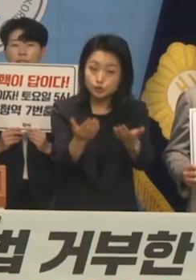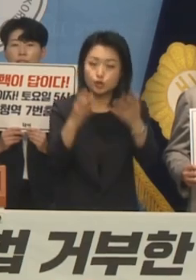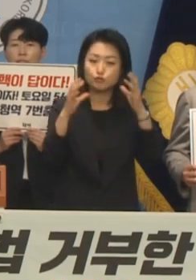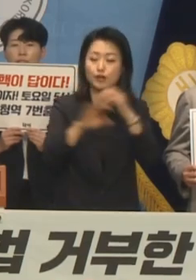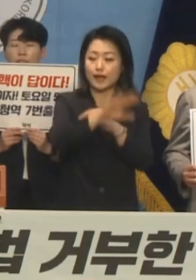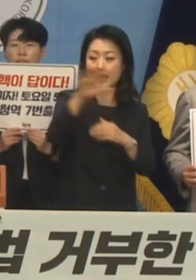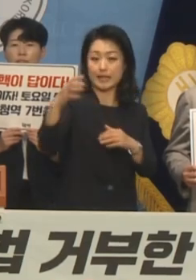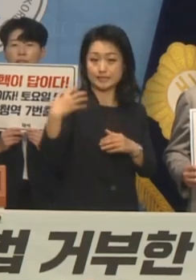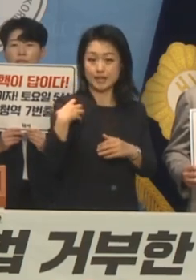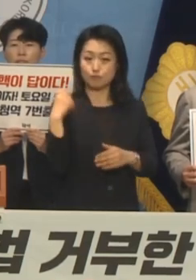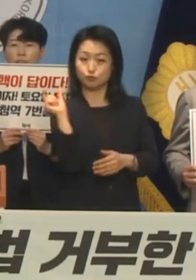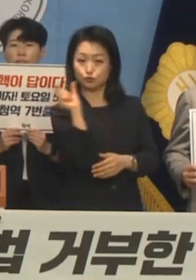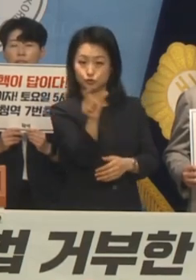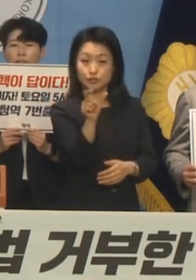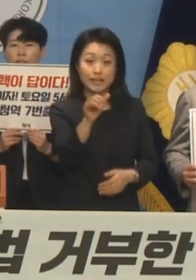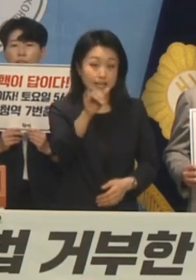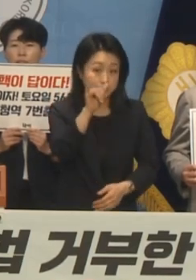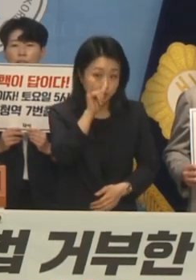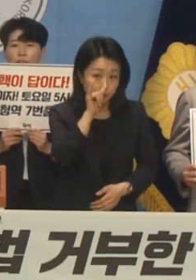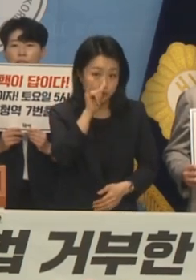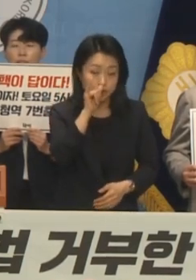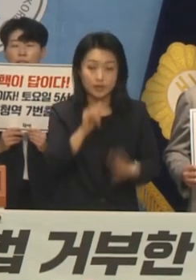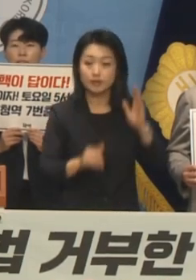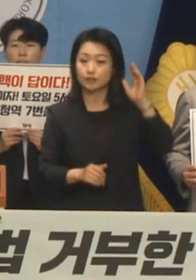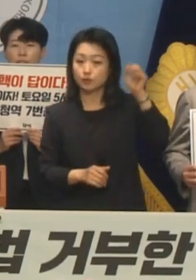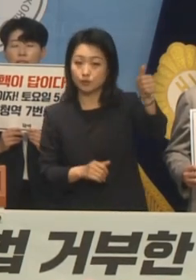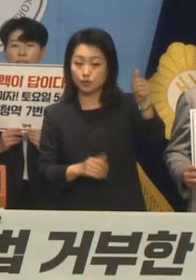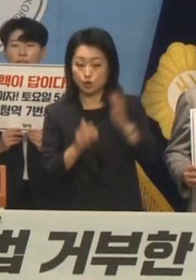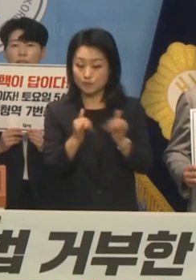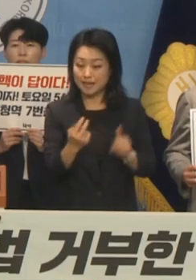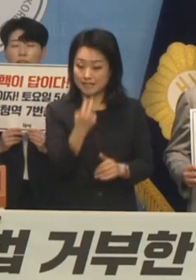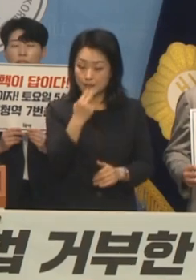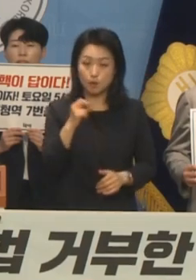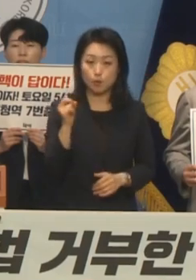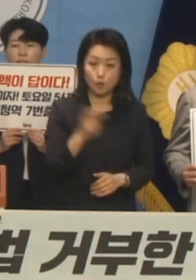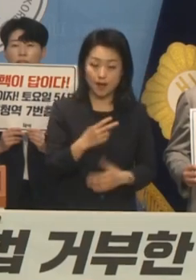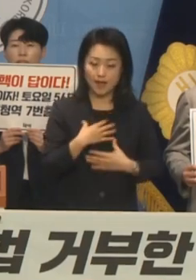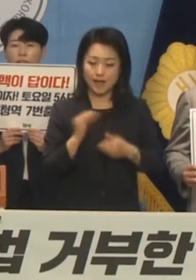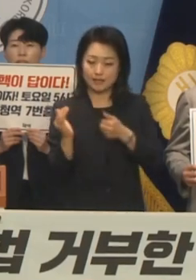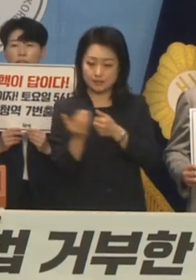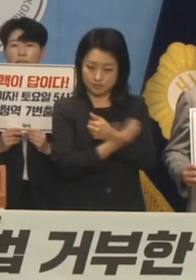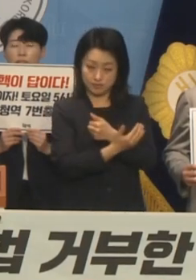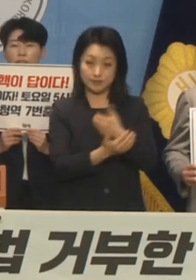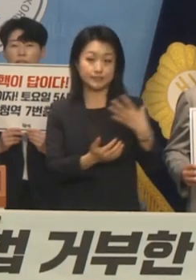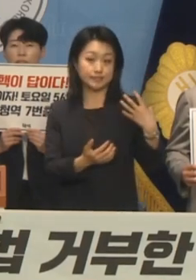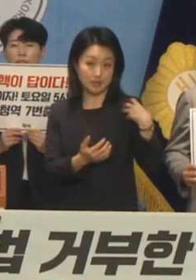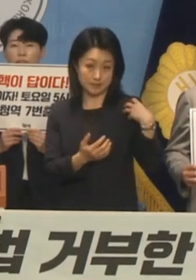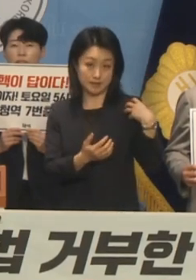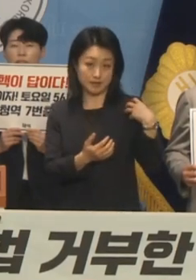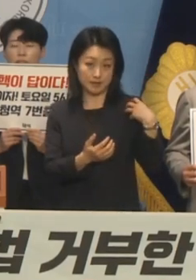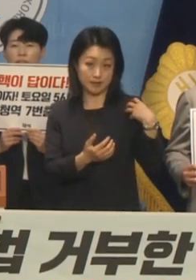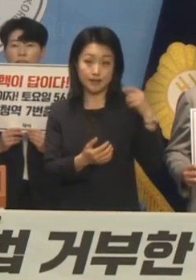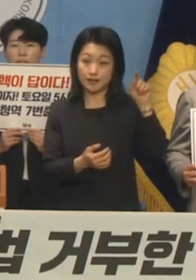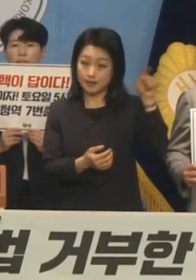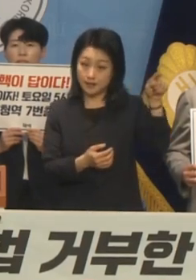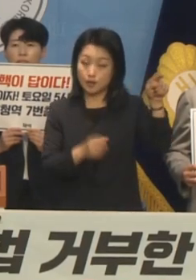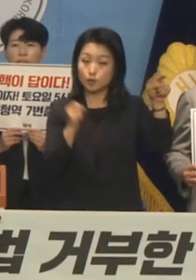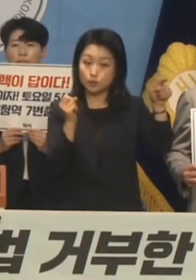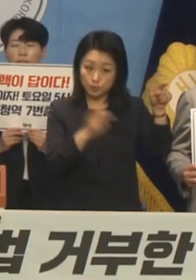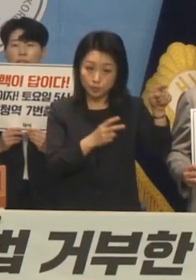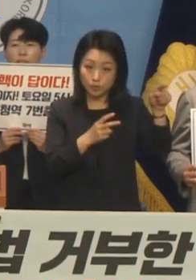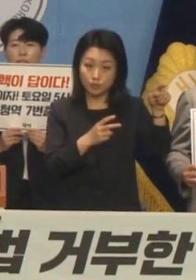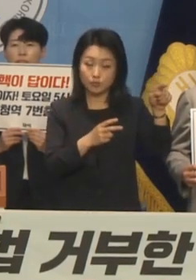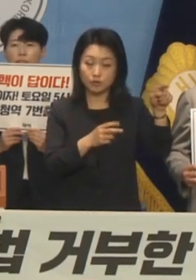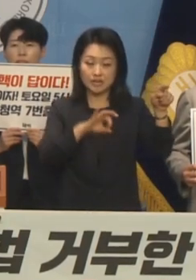책무를 명시하고 있습니다. 대통령은 국민의 생명과 안전을 지키고 보장해야 할 책임과